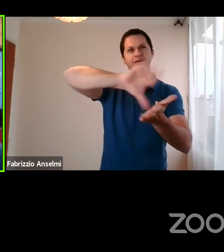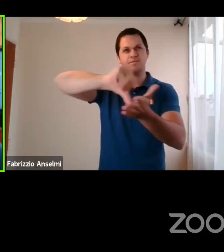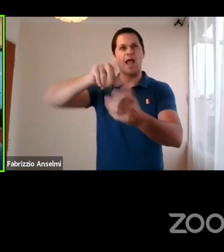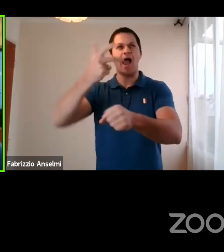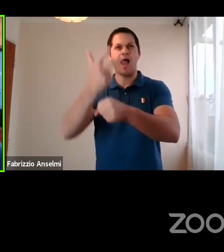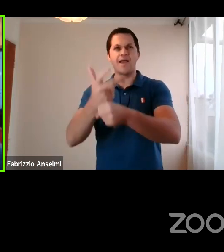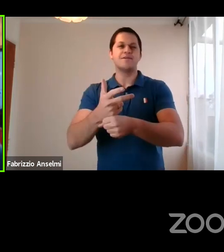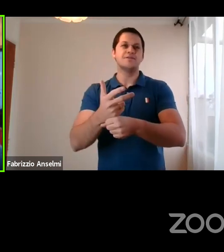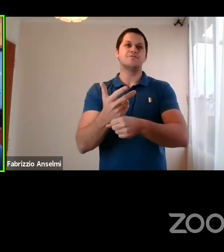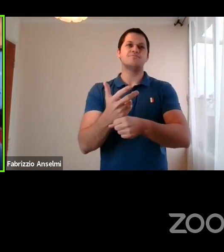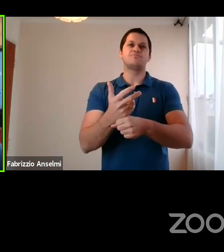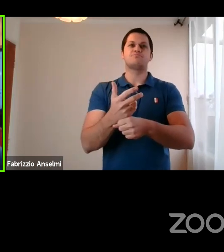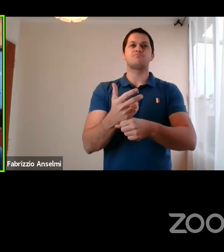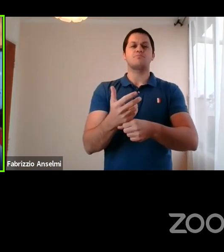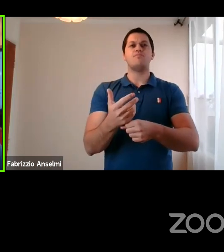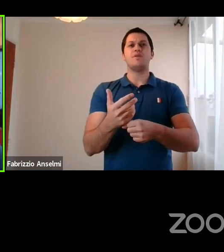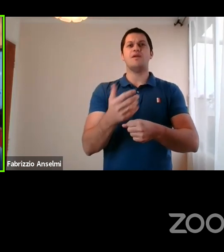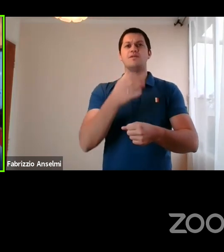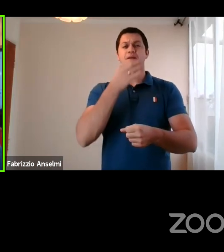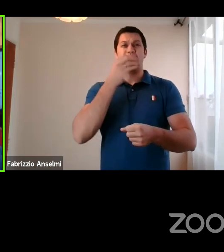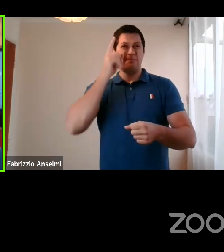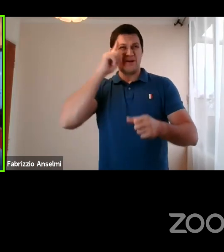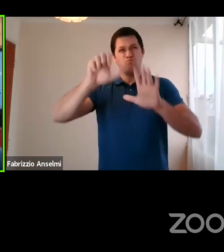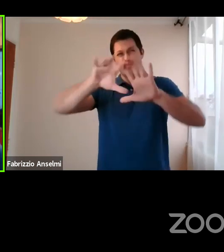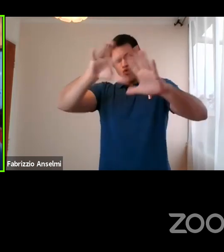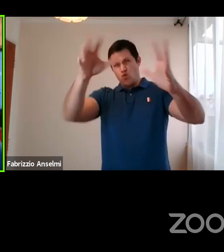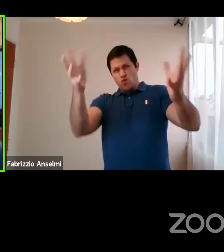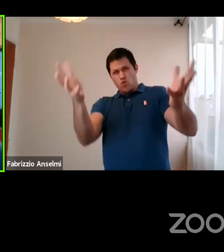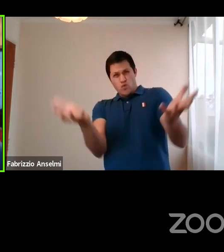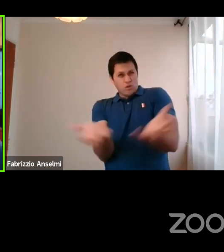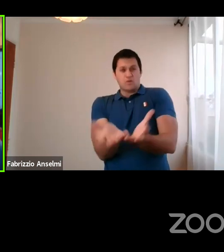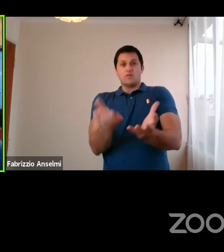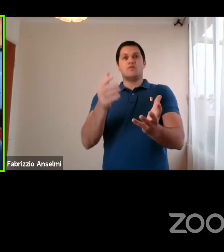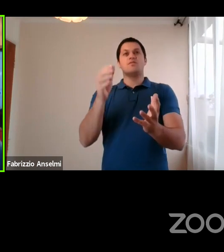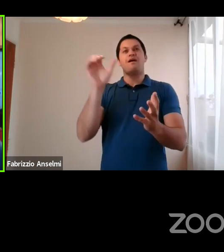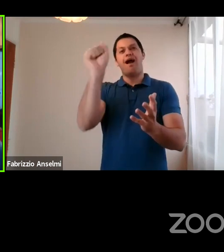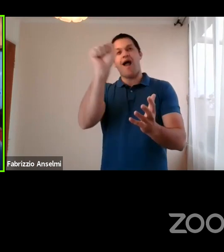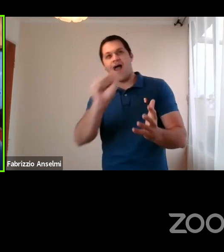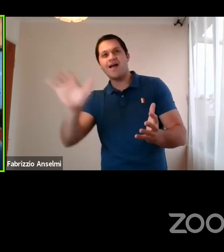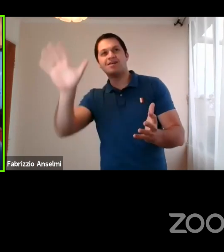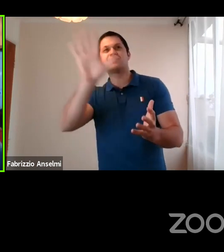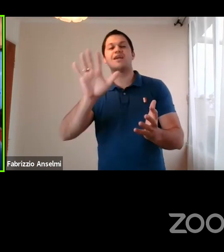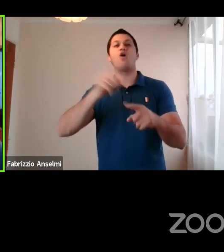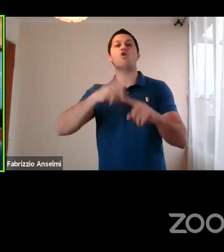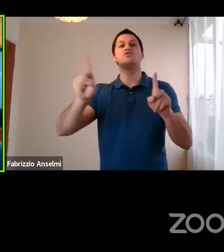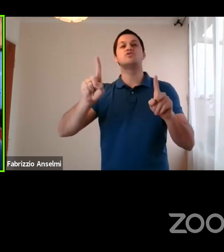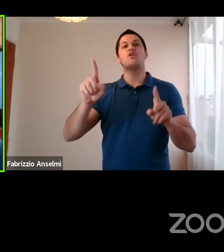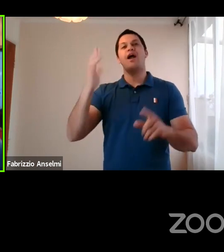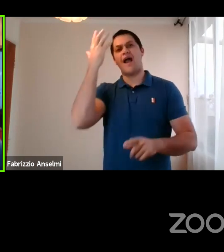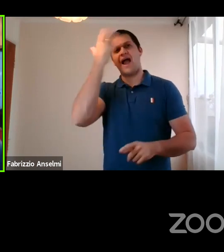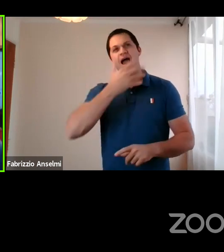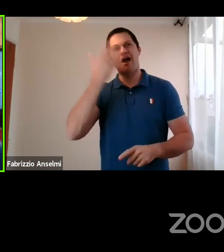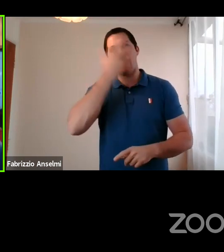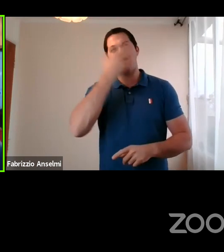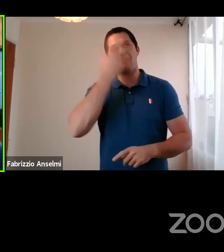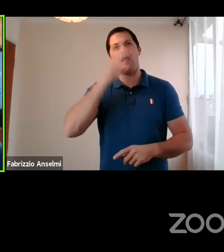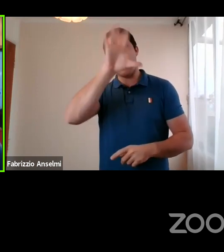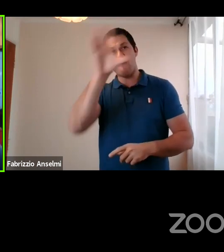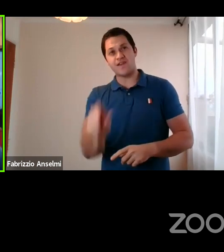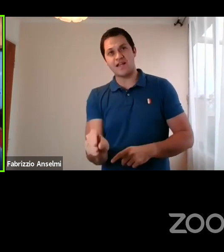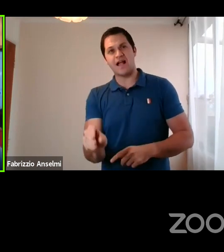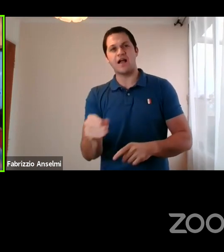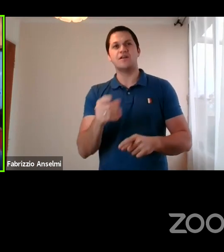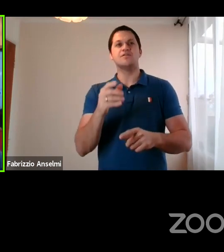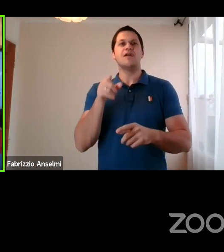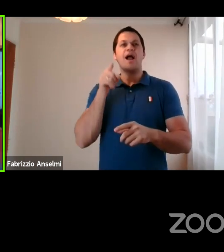y Panamá. Pero en todo el resto del mundo, en Europa, en Asia, en África, se llama fisioterapeuta, ¿ya? Entonces,